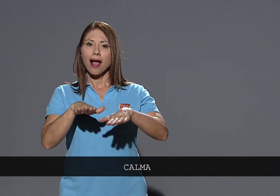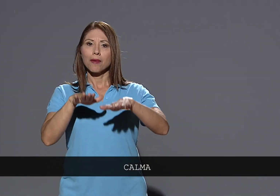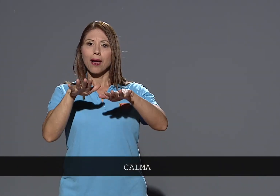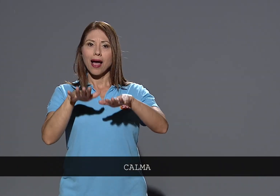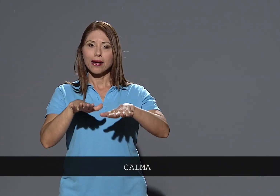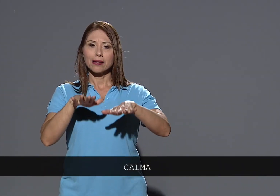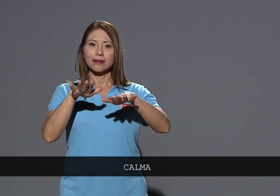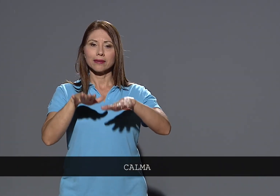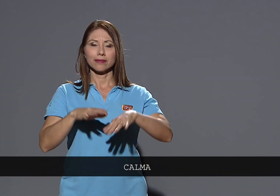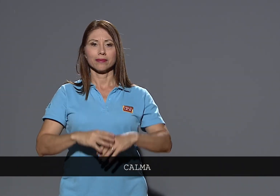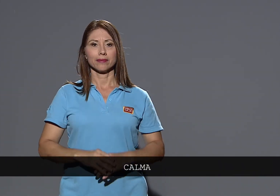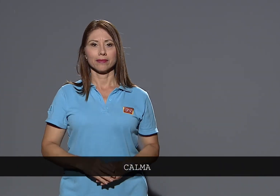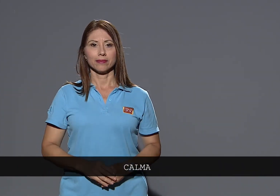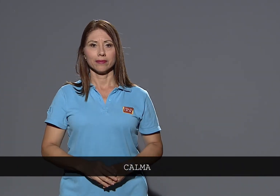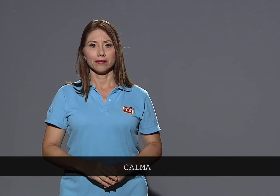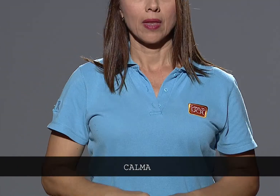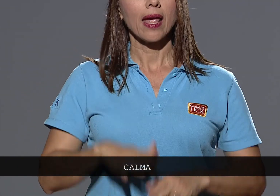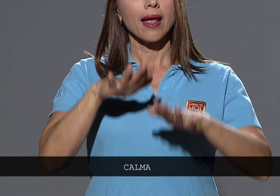Calma,